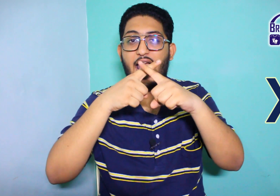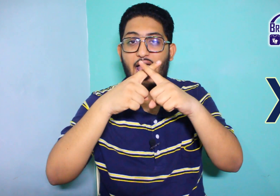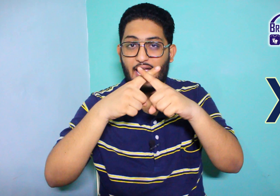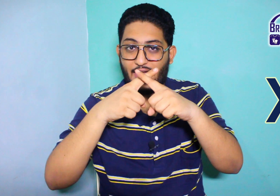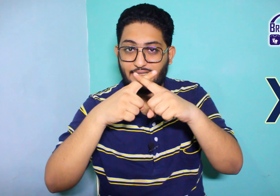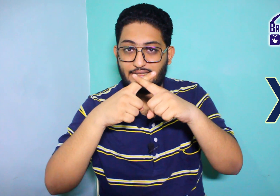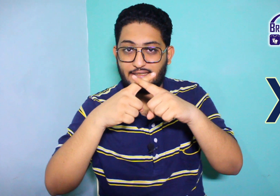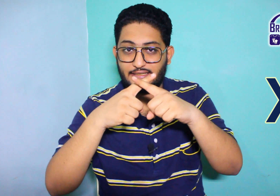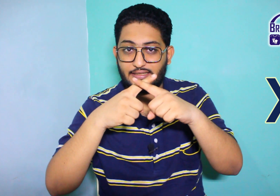X